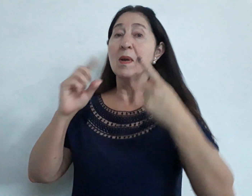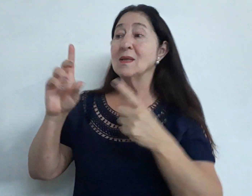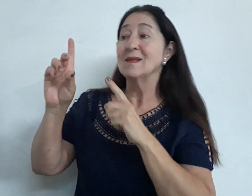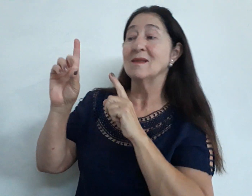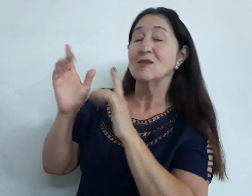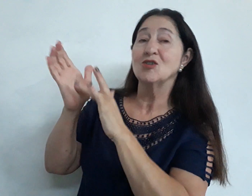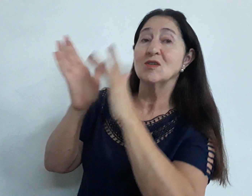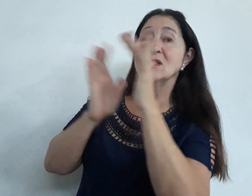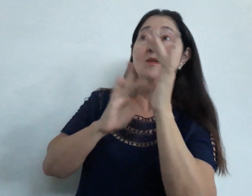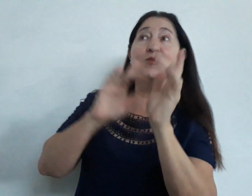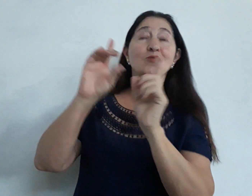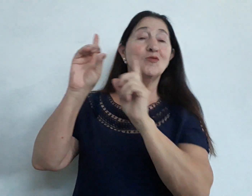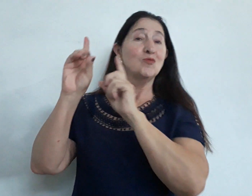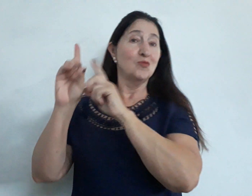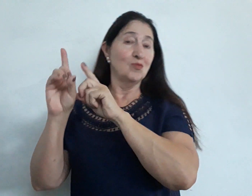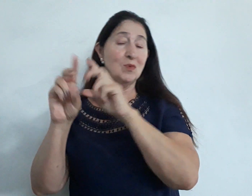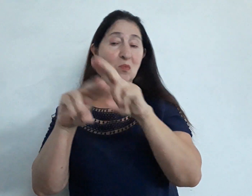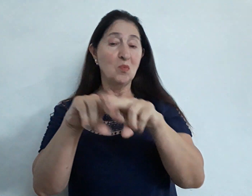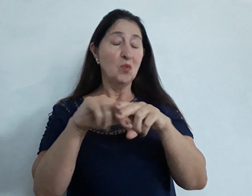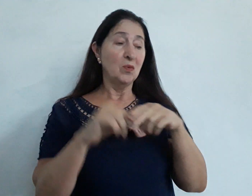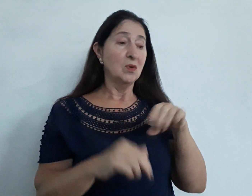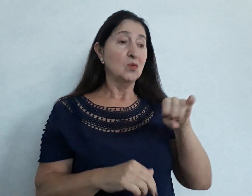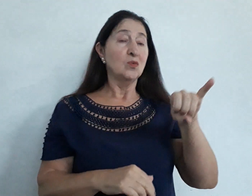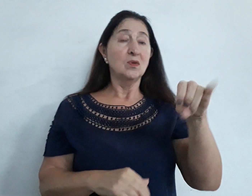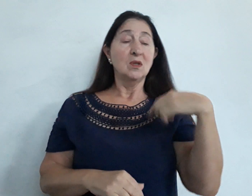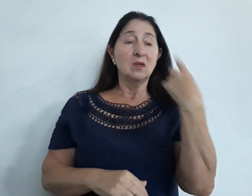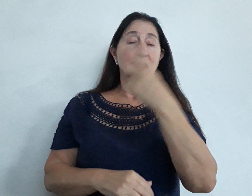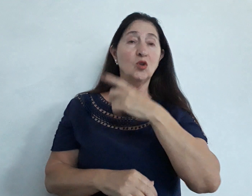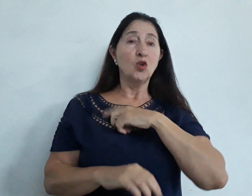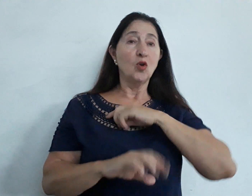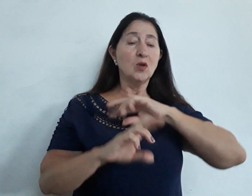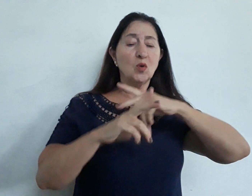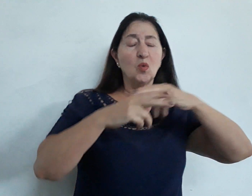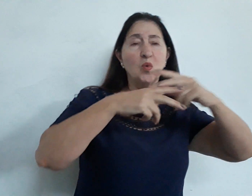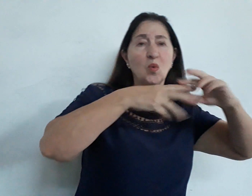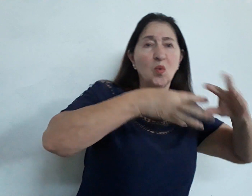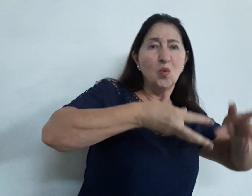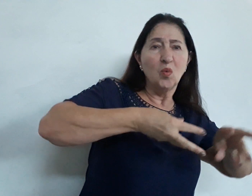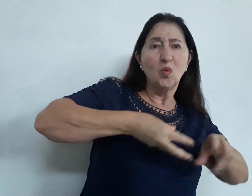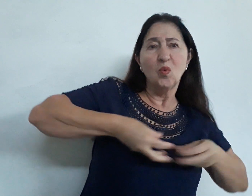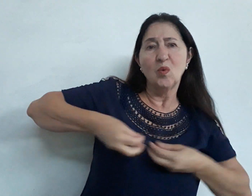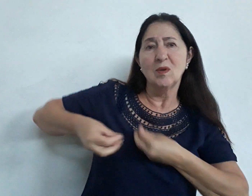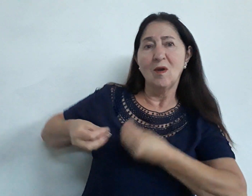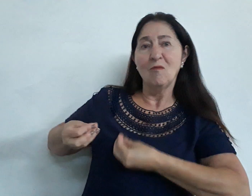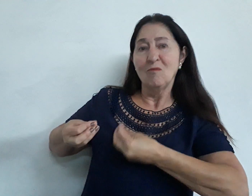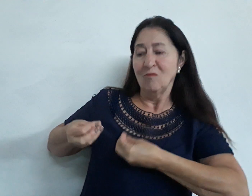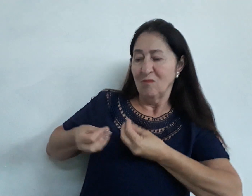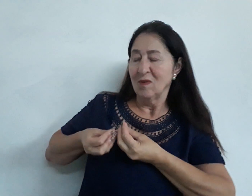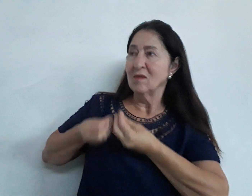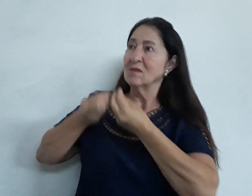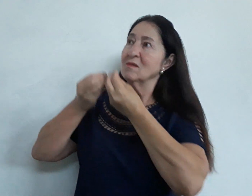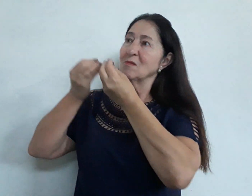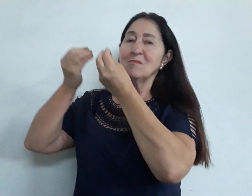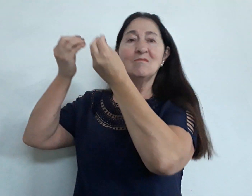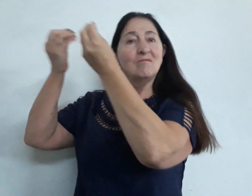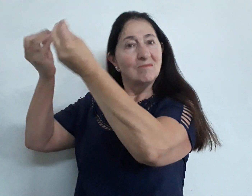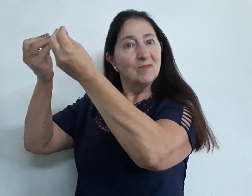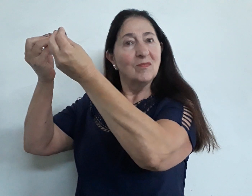as coisas se multiplicam. Quando a nossa vida, quando os nossos bens estão nas mãos de Deus, o Senhor